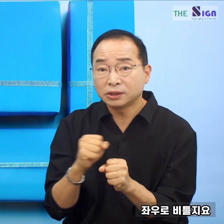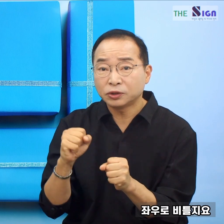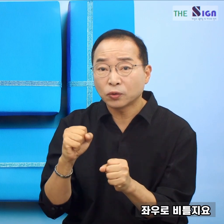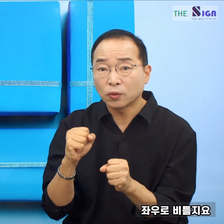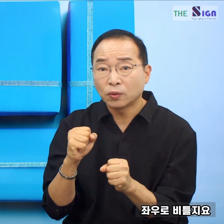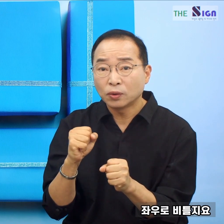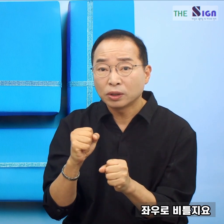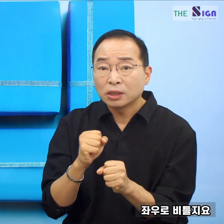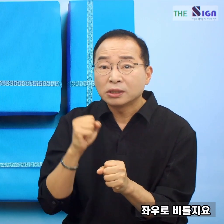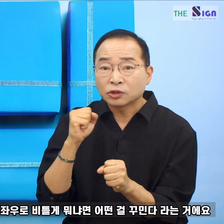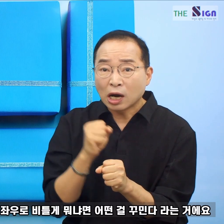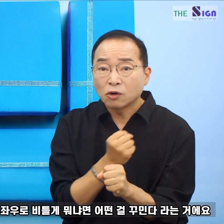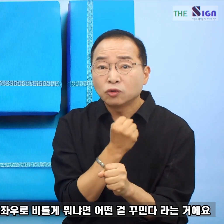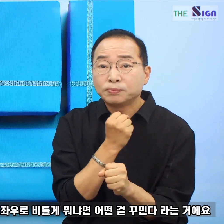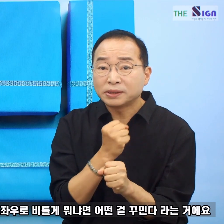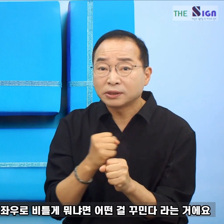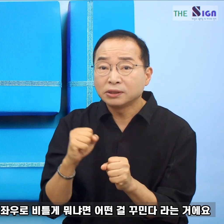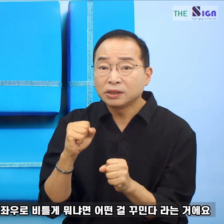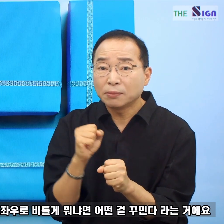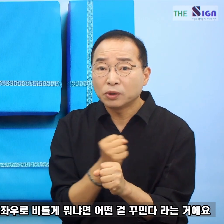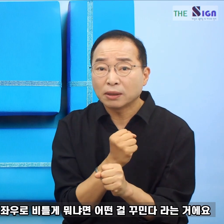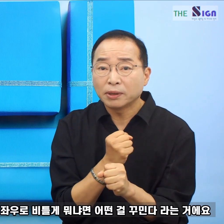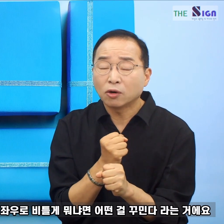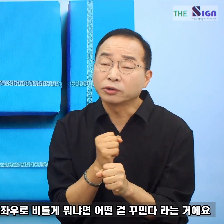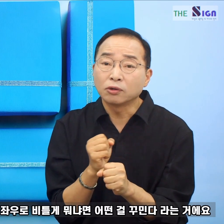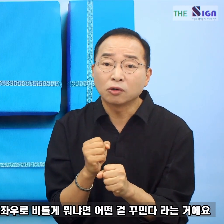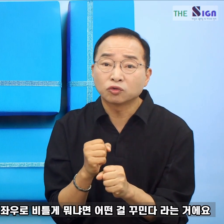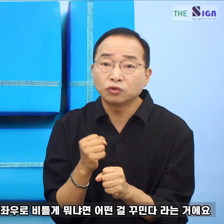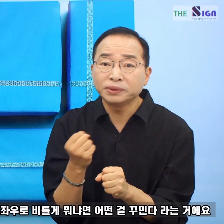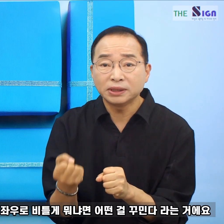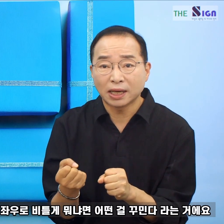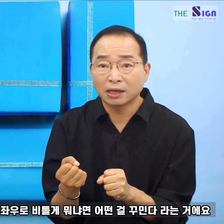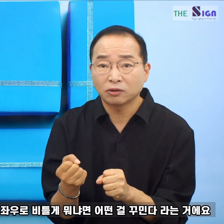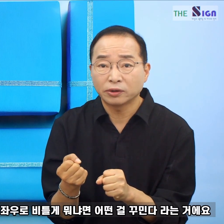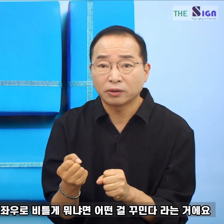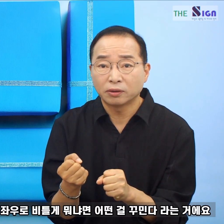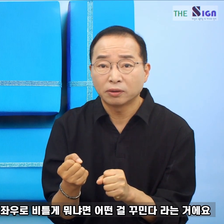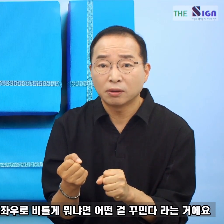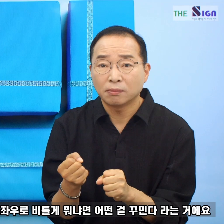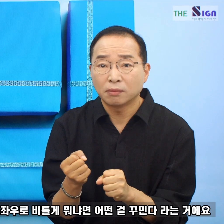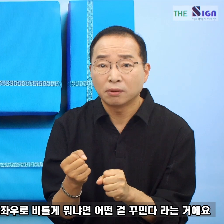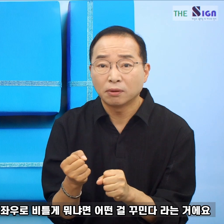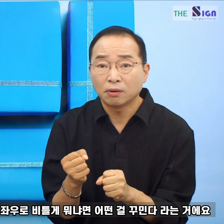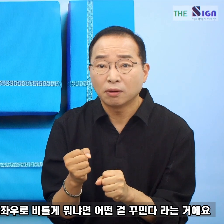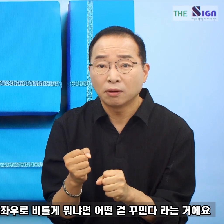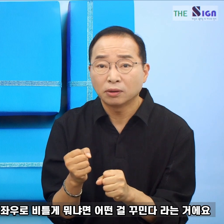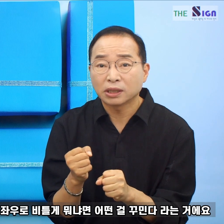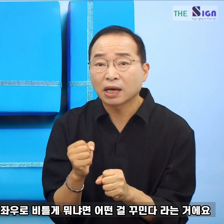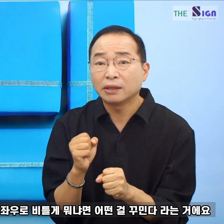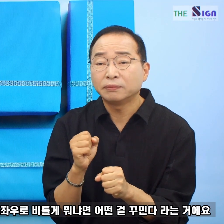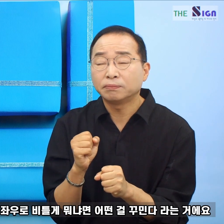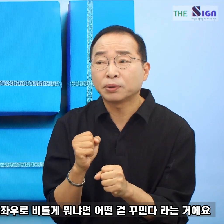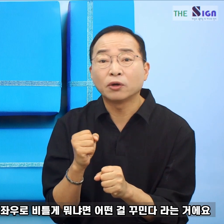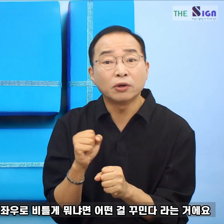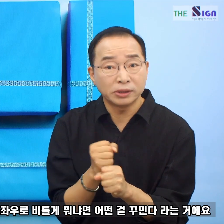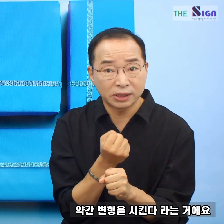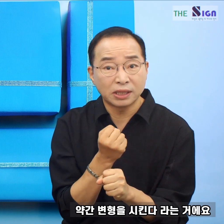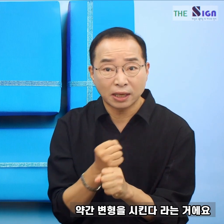비틀지요. 좌우로 비트는 게 뭐냐면 어떤 걸 꾸민다라는 거예요. 약간 변형을 시킨다라는